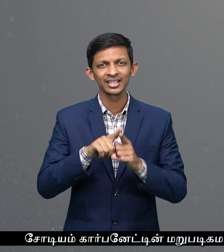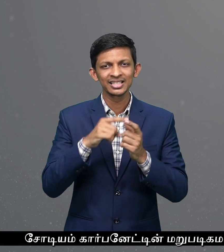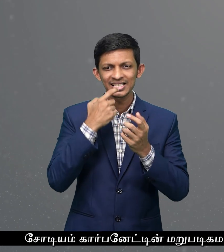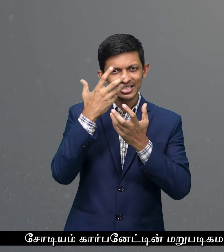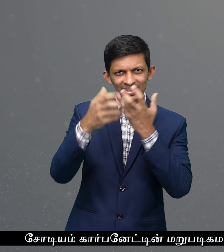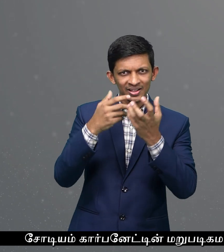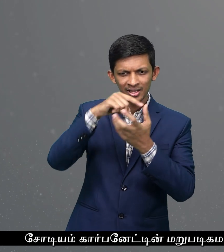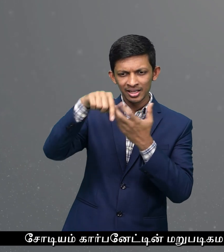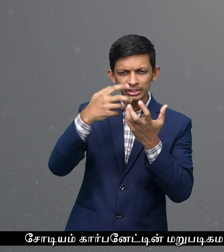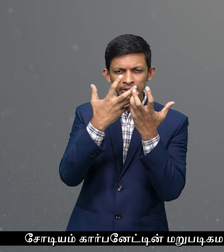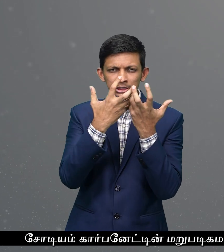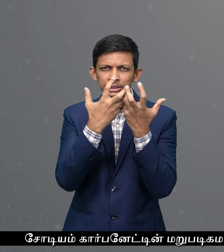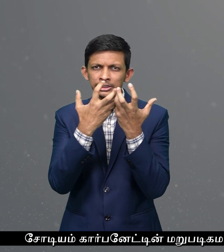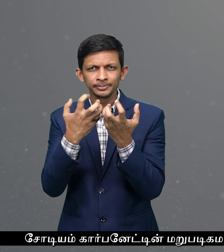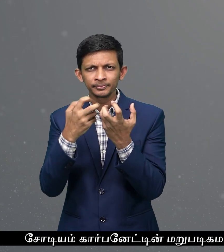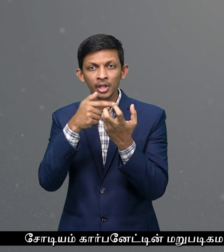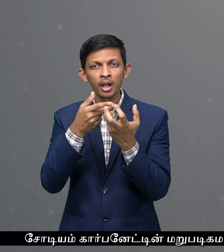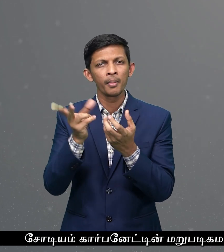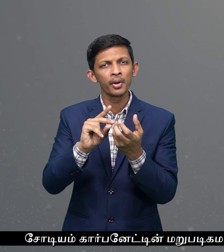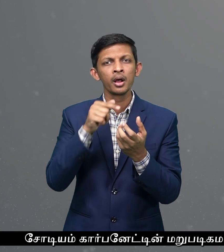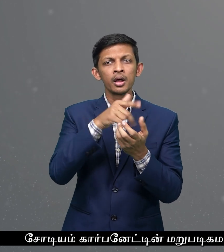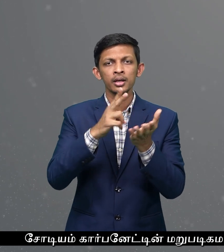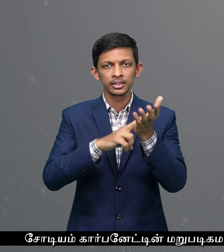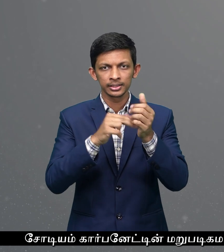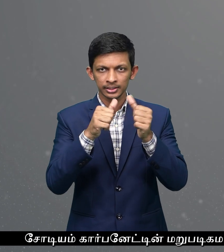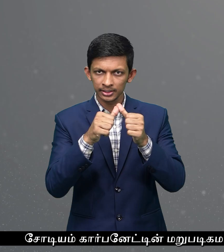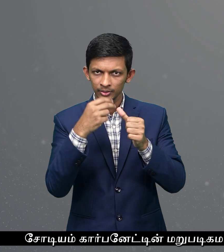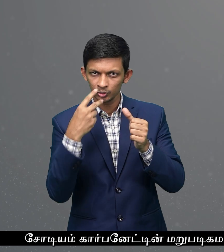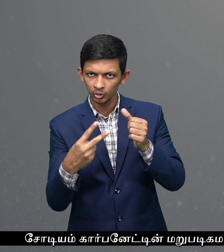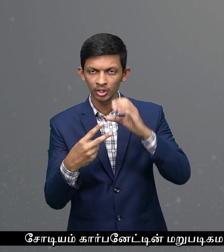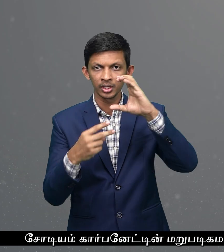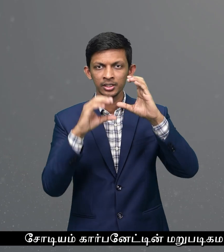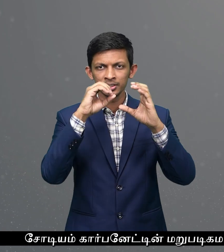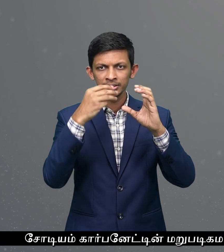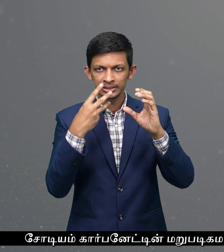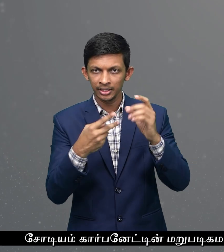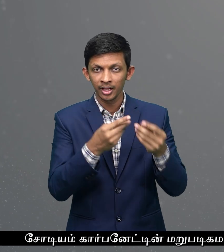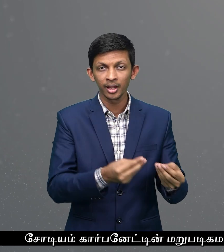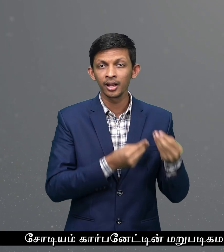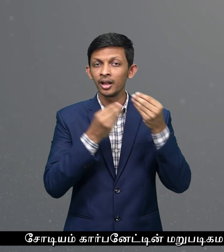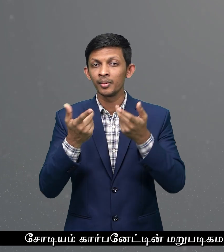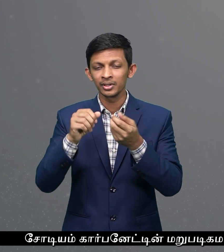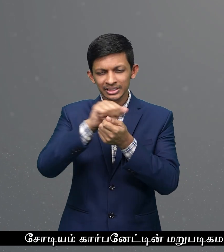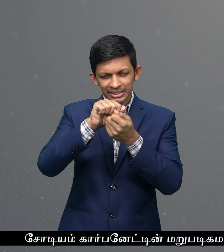சோடியம் கார்பனேட்டை பெறலாம். சோடியம் கார்பனேட்டின் மறுபடிகமயமாக்கல் சலவை சோடாவை வழங்குகிறது.